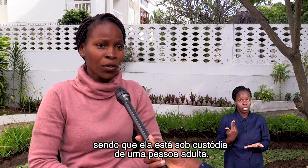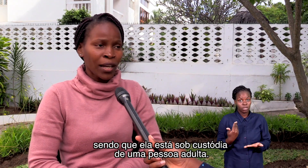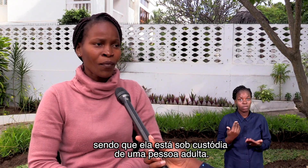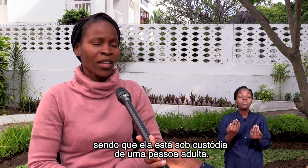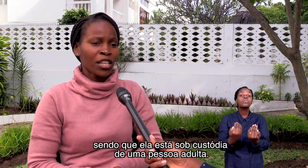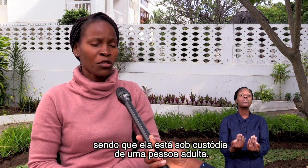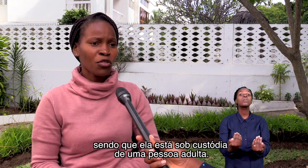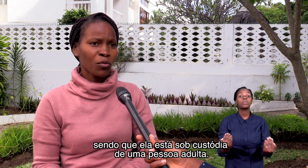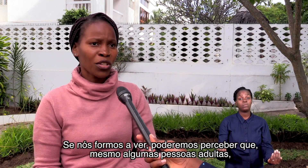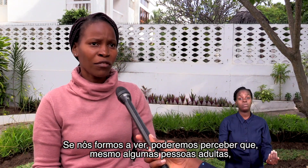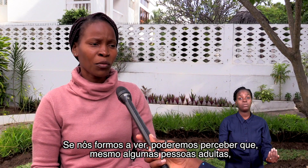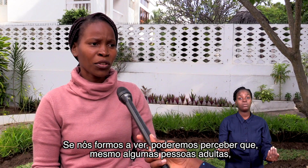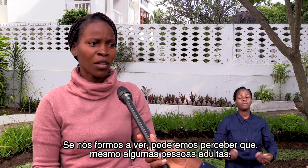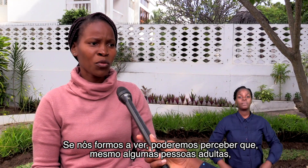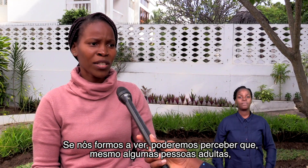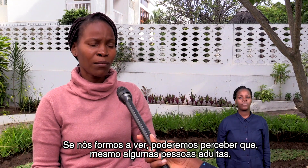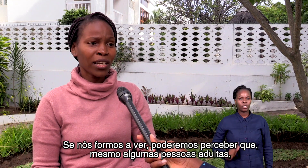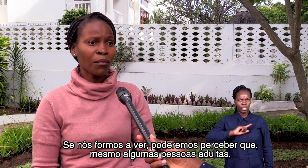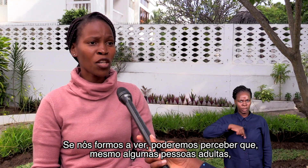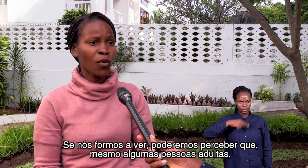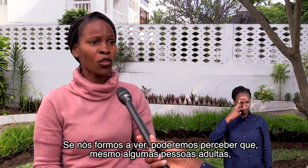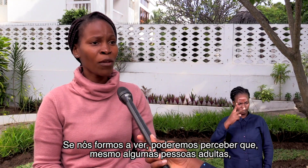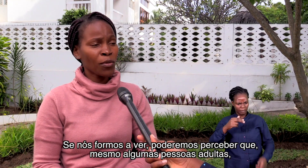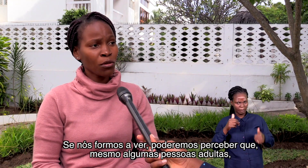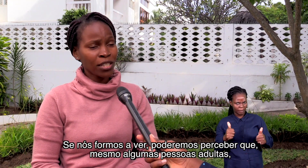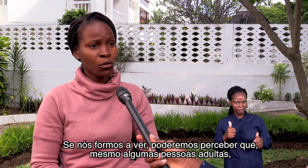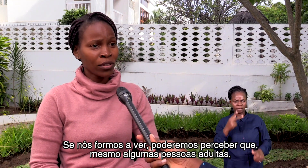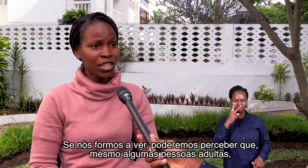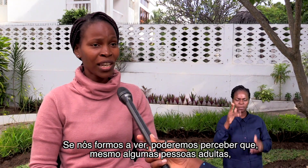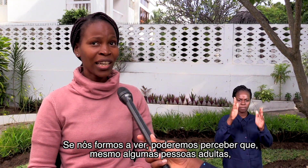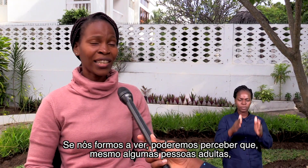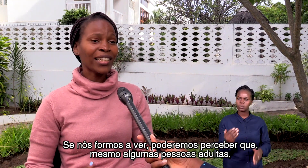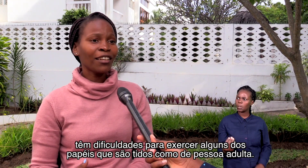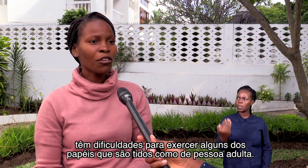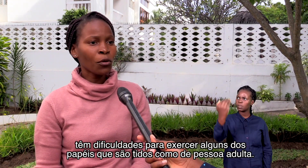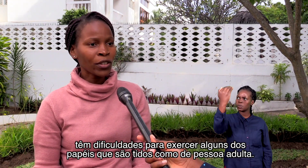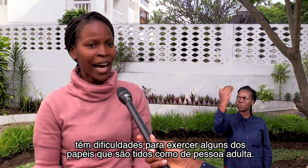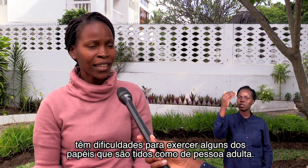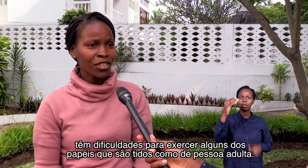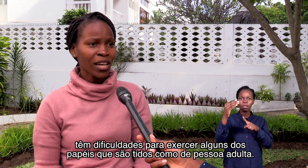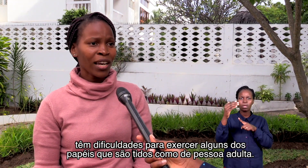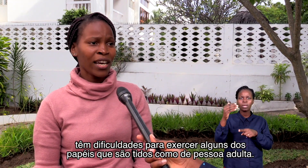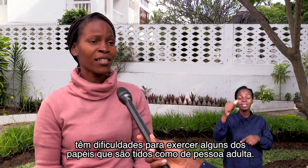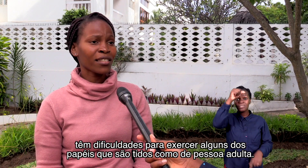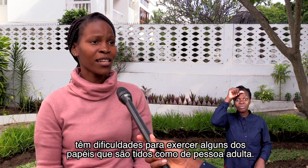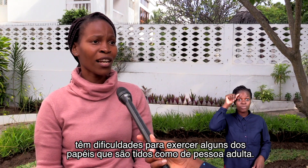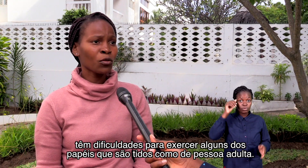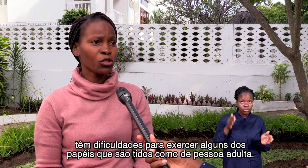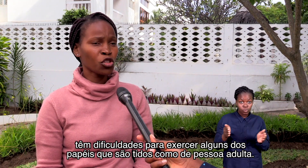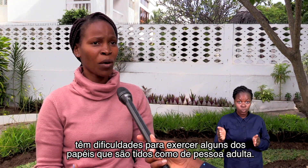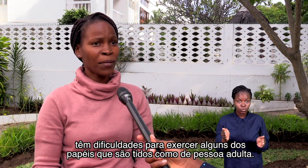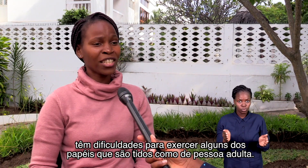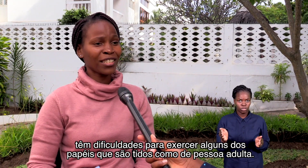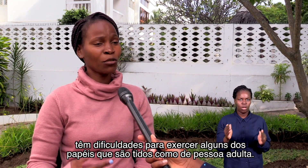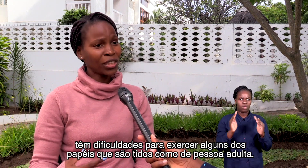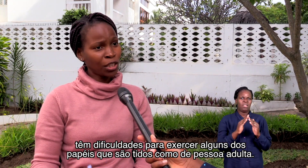pessoa adulta. E se nós formos a ver, poderemos perceber que mesmo algumas pessoas adultas têm dificuldades em exercer alguns